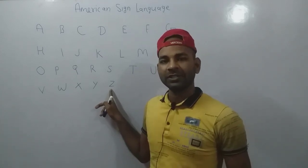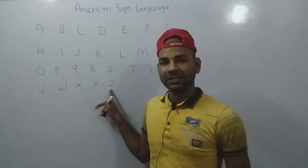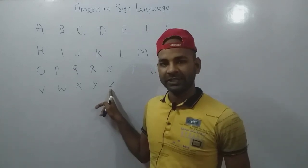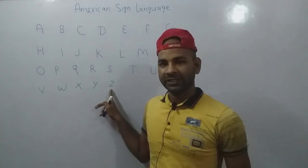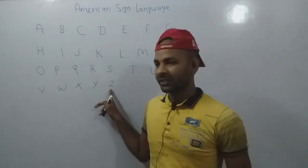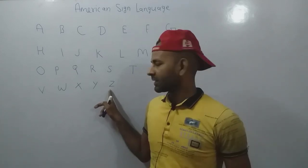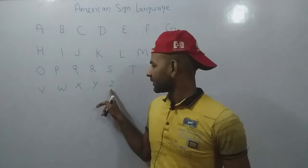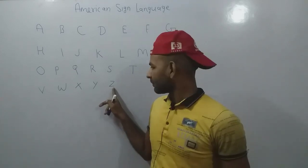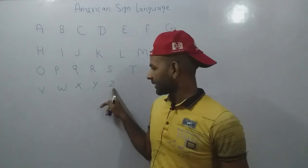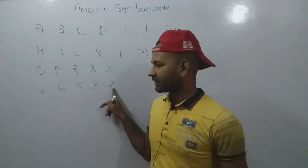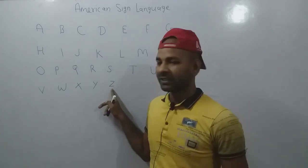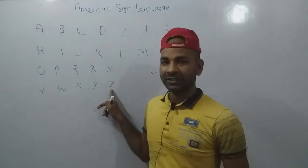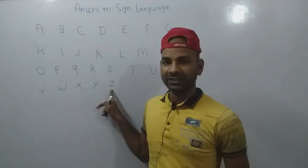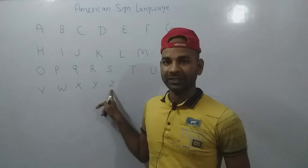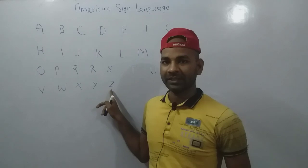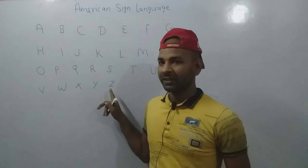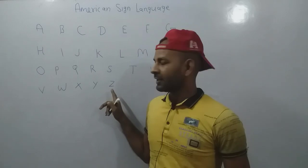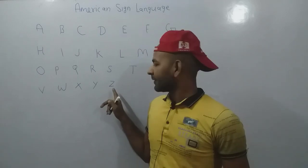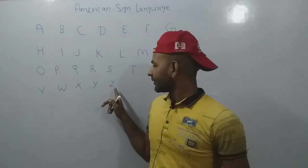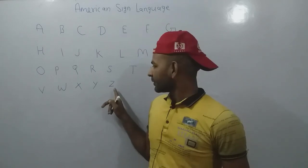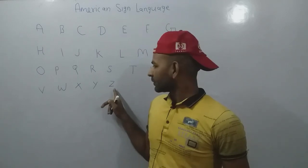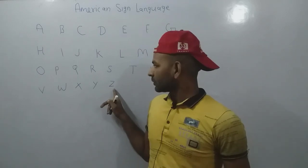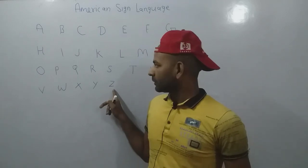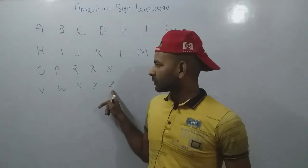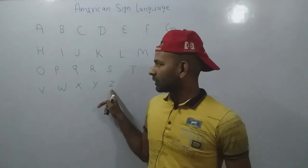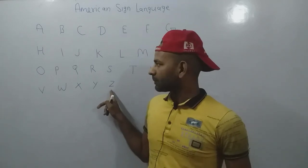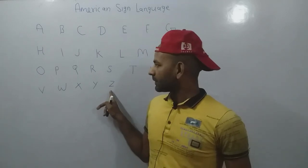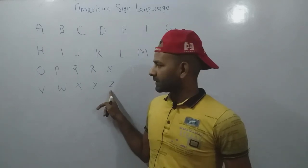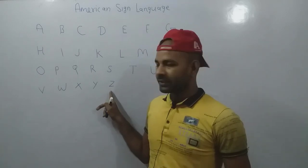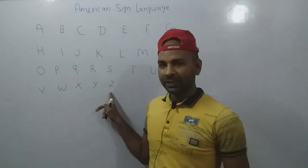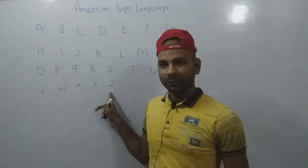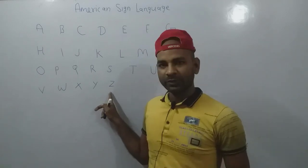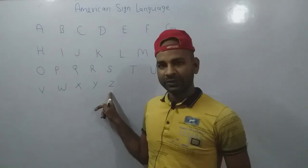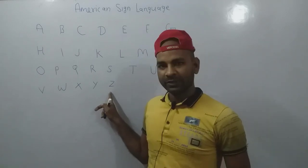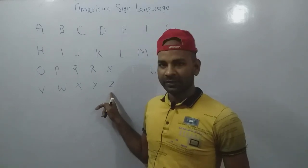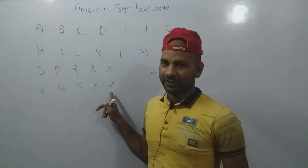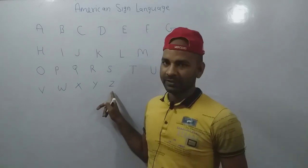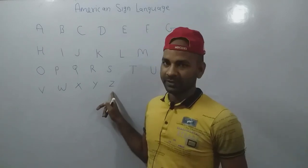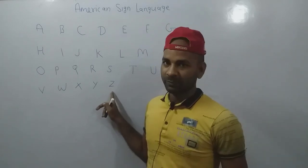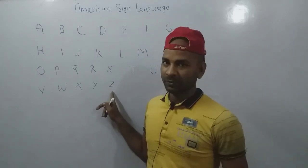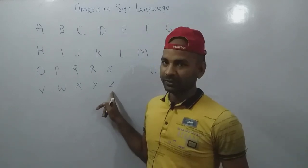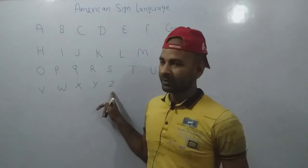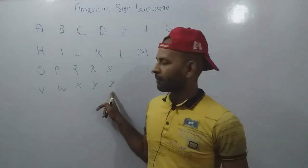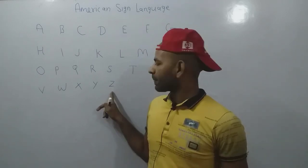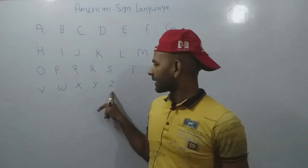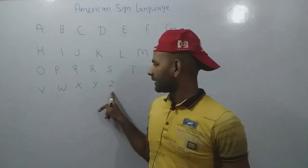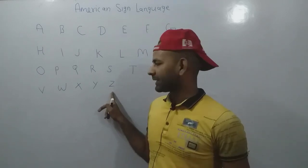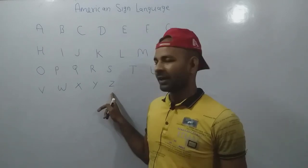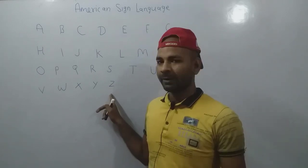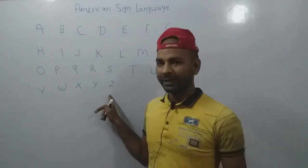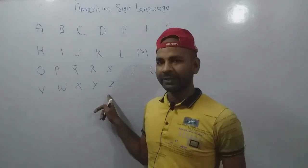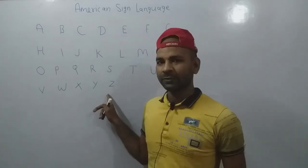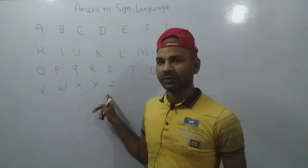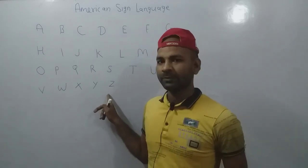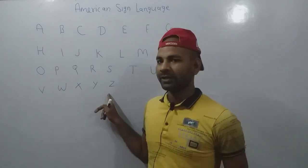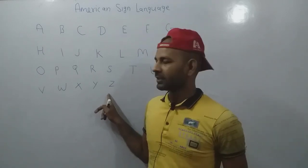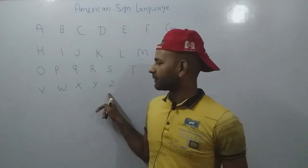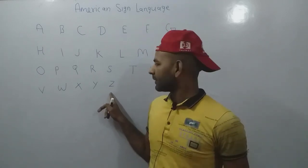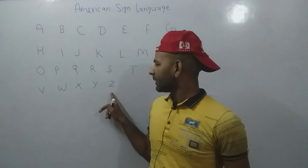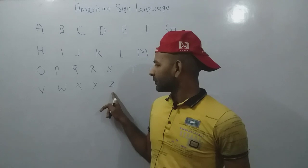जी पढ़ा जाता है, जी। तो इसको आप Z बोल लीजिए या जी बोल लीजिए, लेकिन हमारे यहाँ जो सही माना जाता, जो